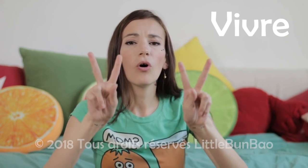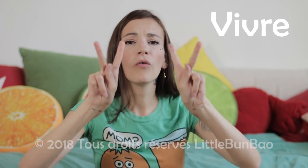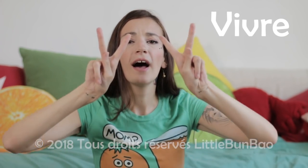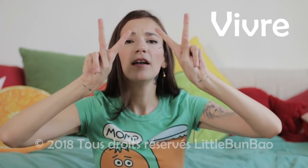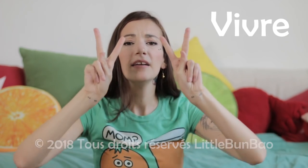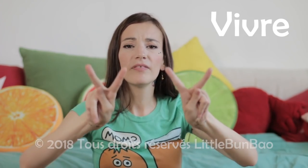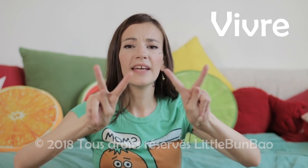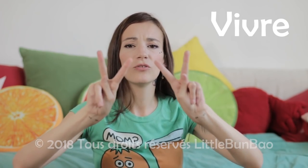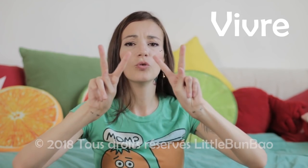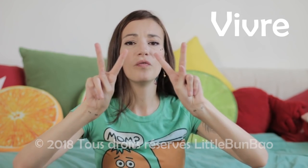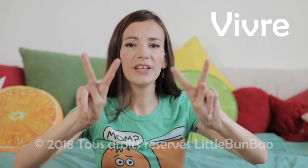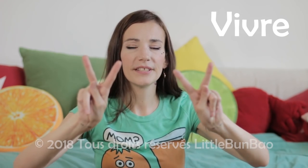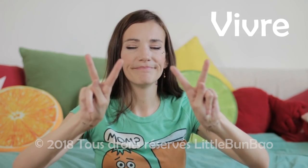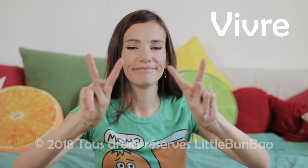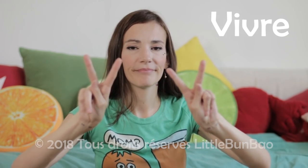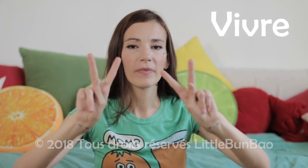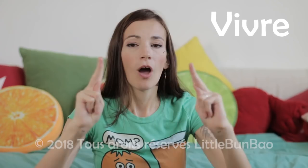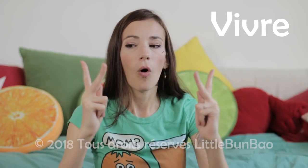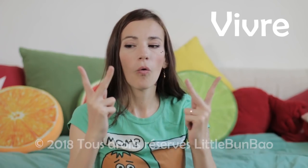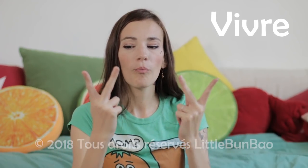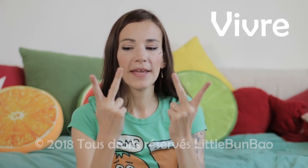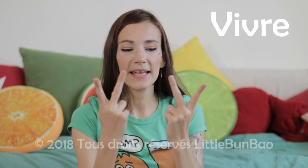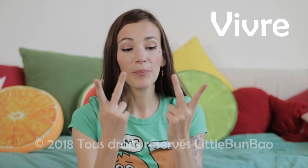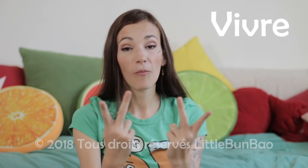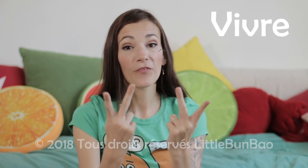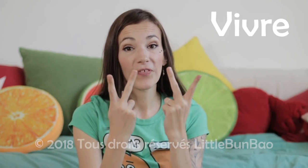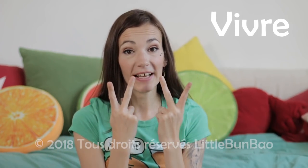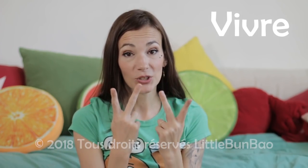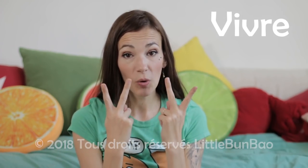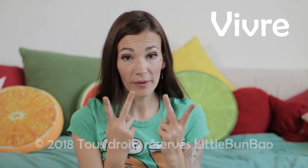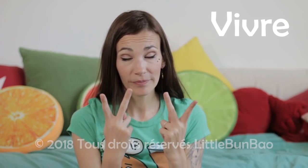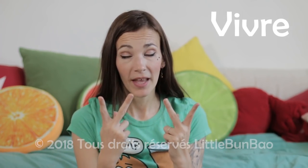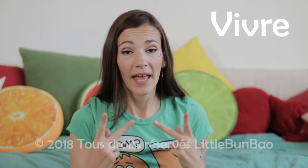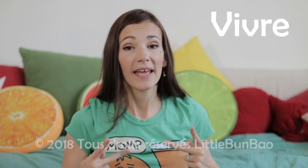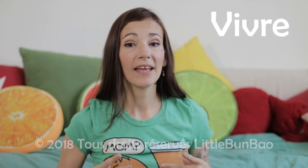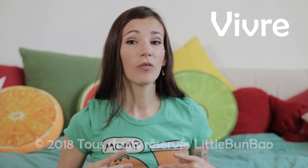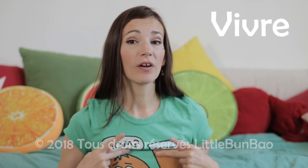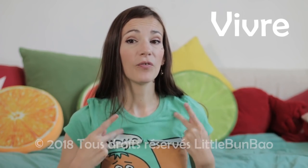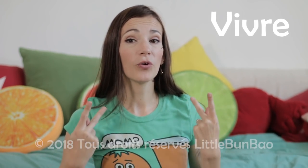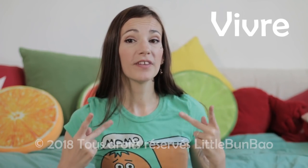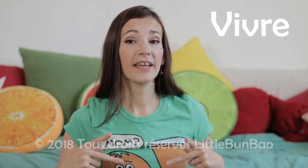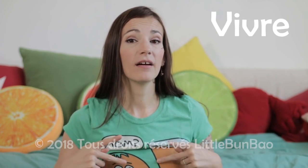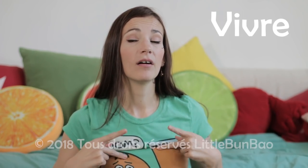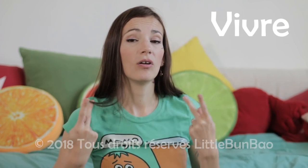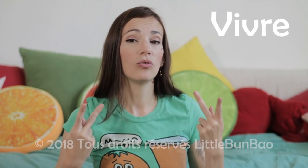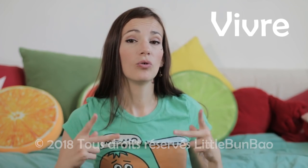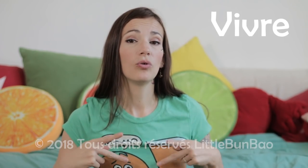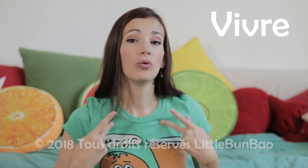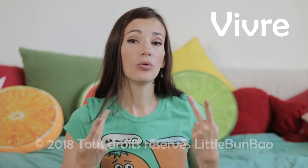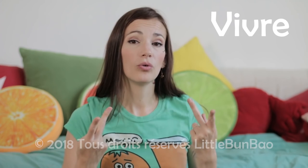on a les V de vie. On met les paumes vers soi et on vient frotter